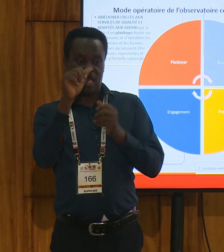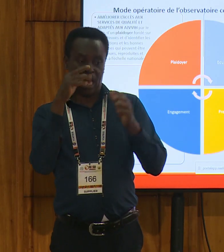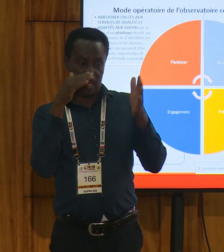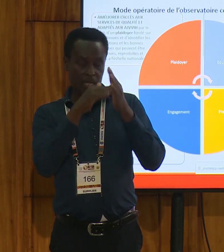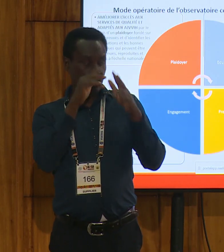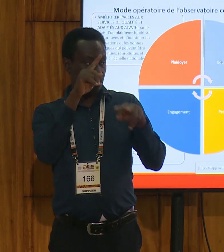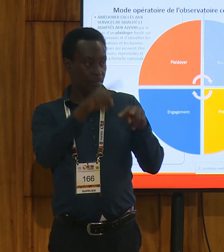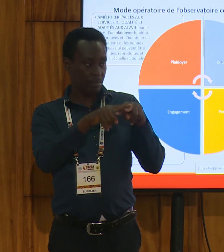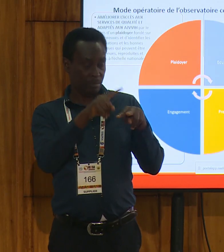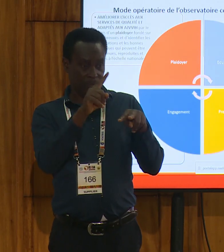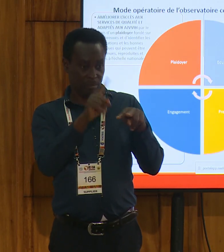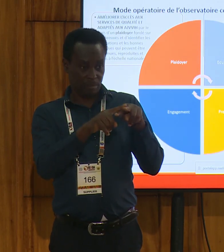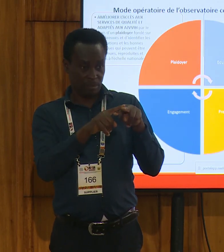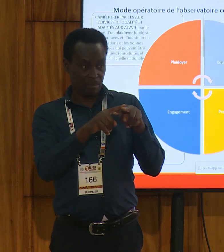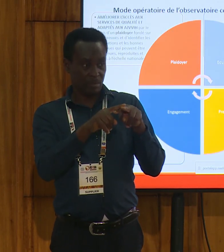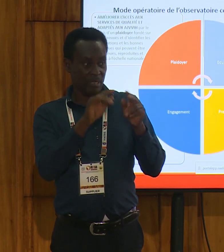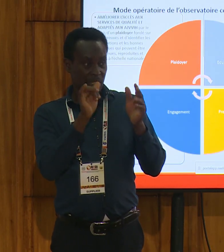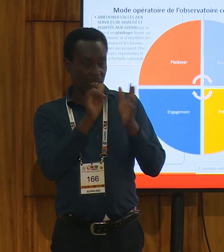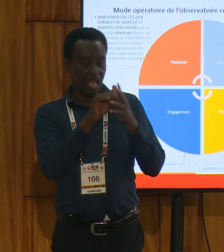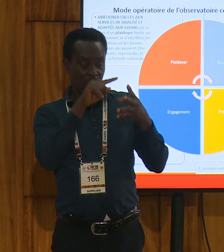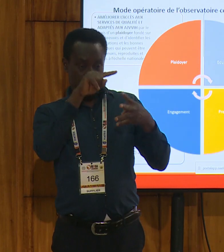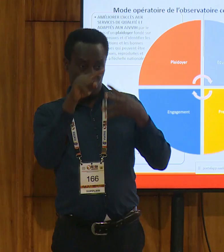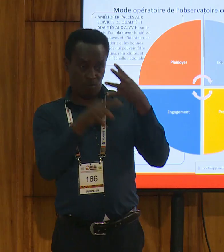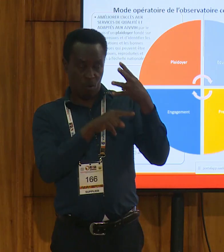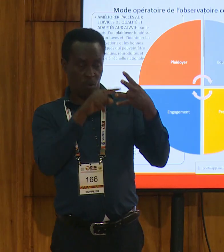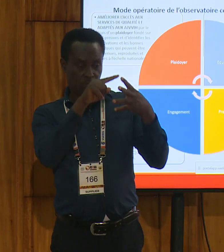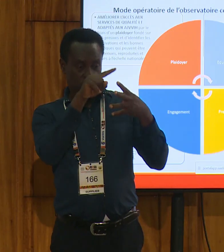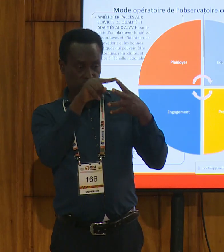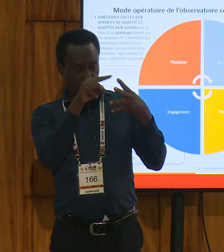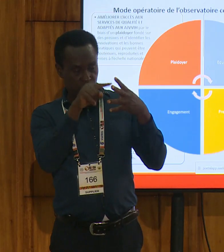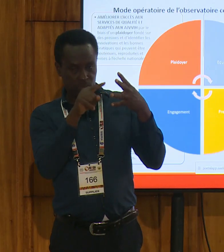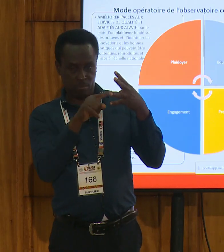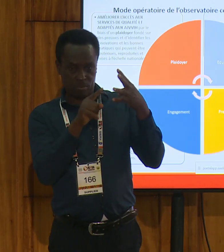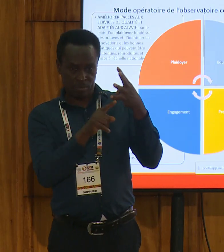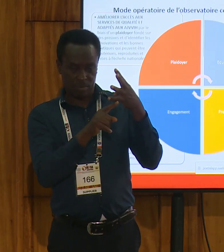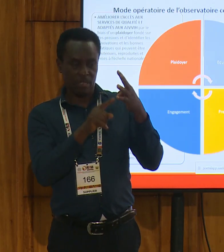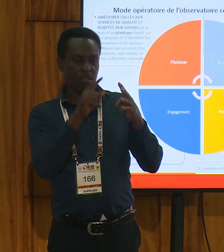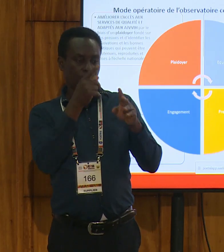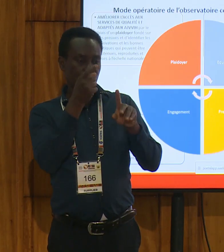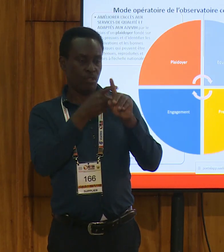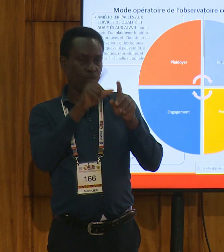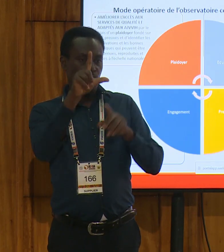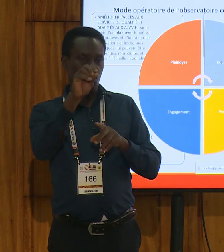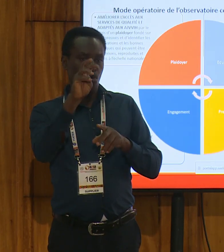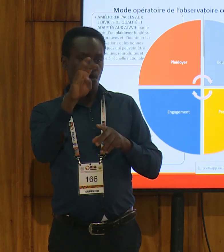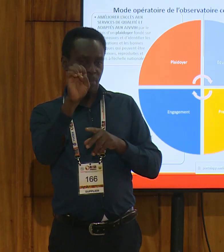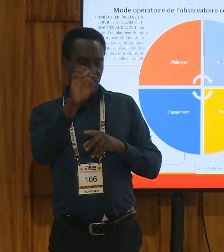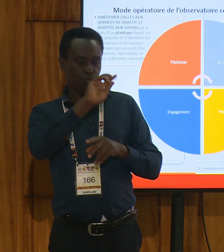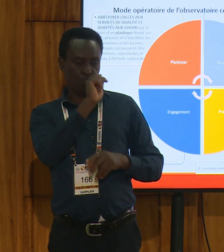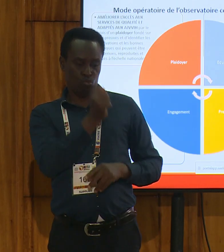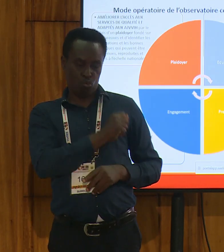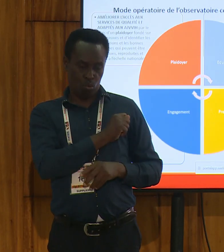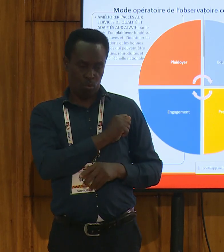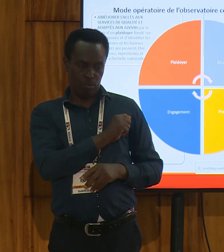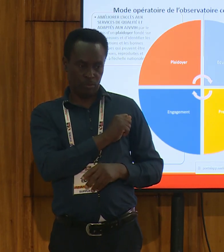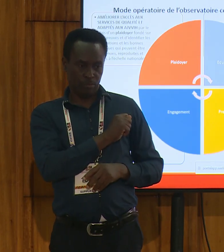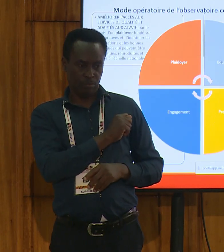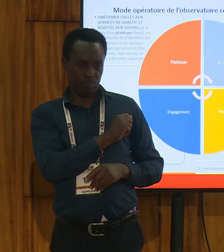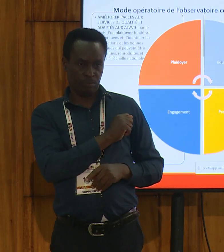de 10 à 24 ans. De Lomé, en particulier, nous avions travaillé à Lomé.